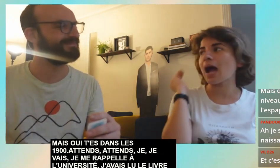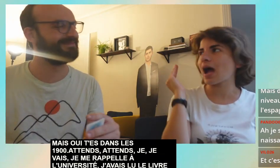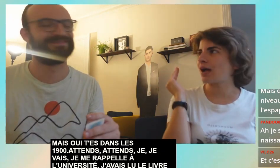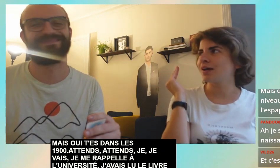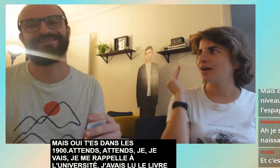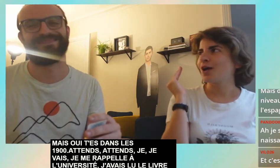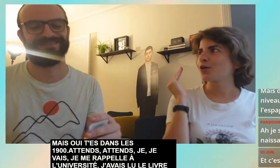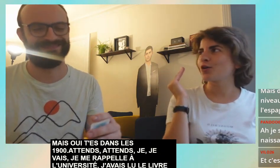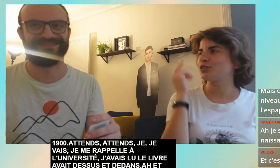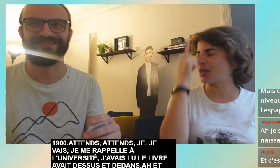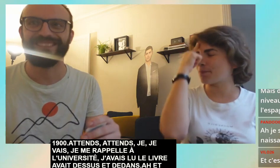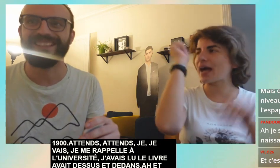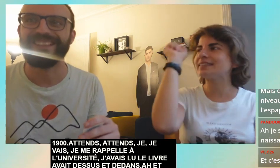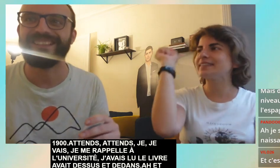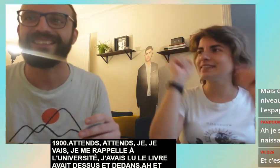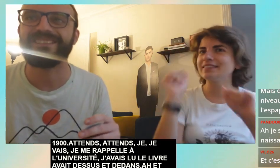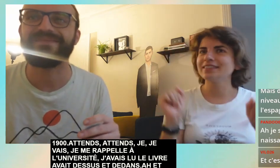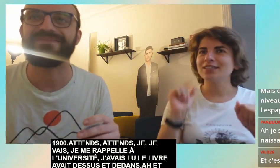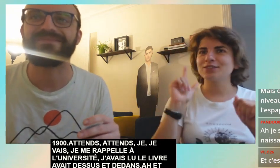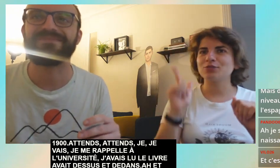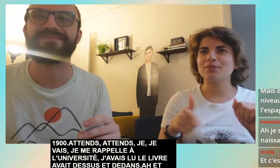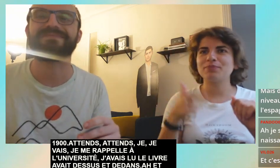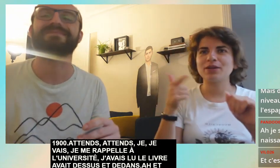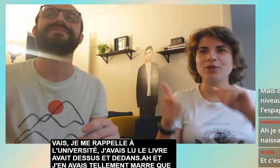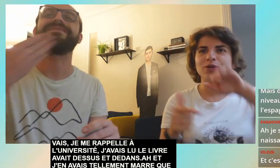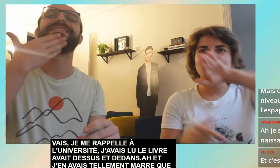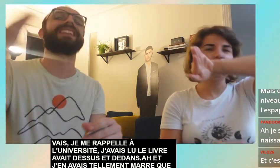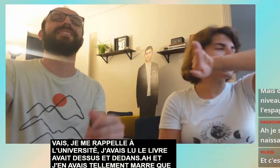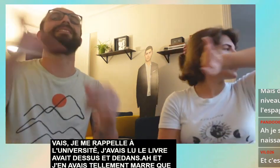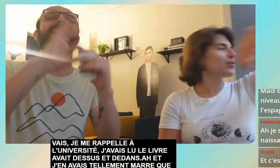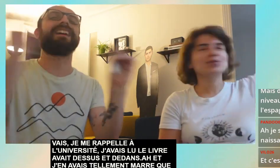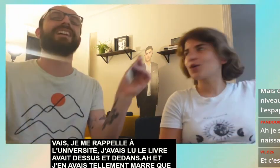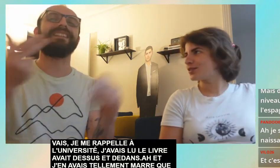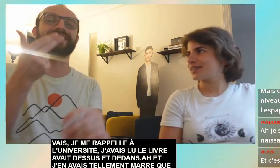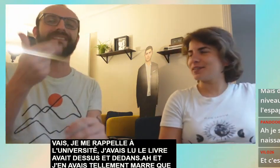marre que j'ai banni le LPE Salut Nana. de côté.